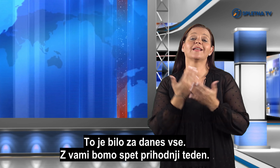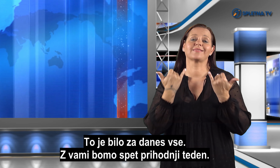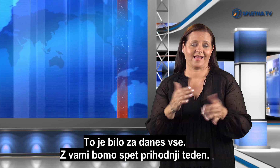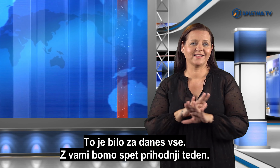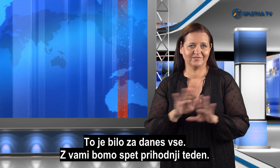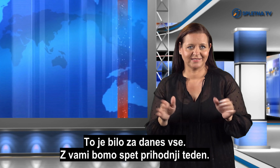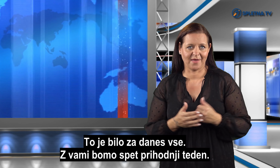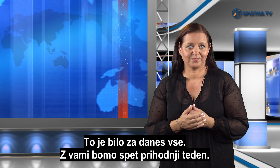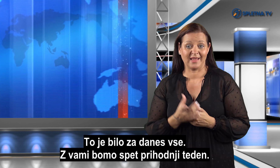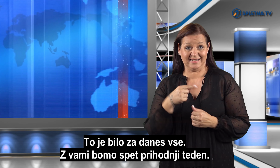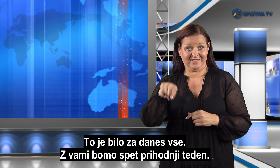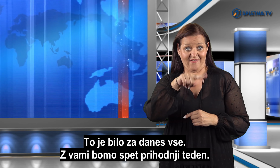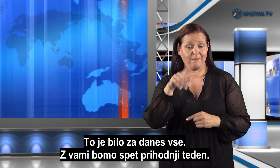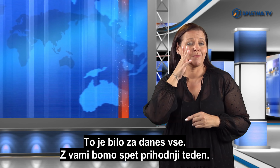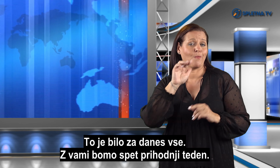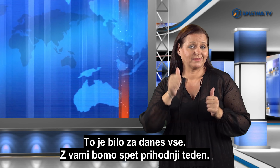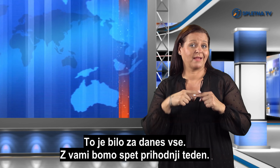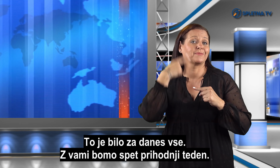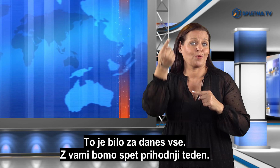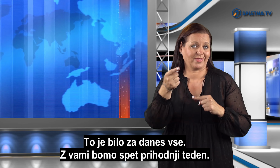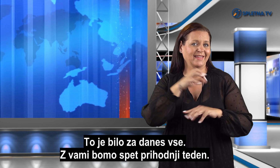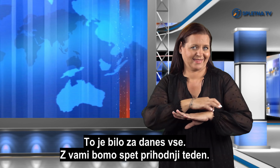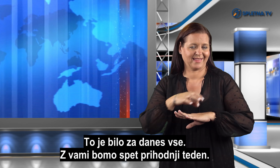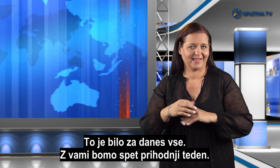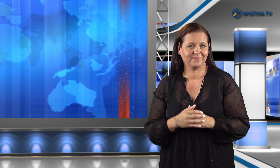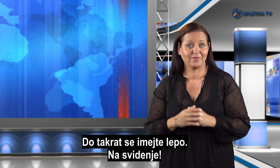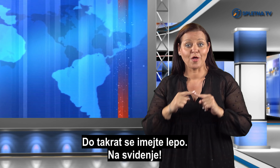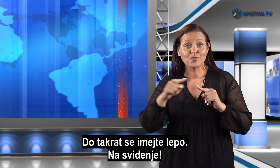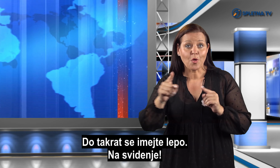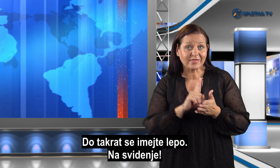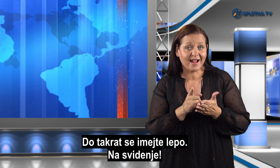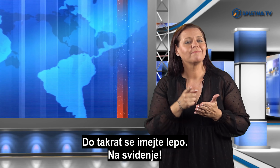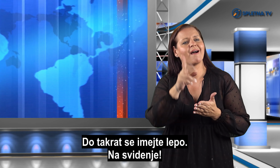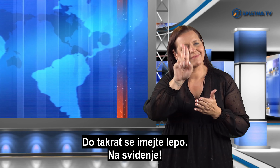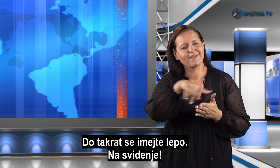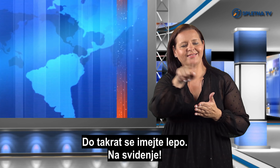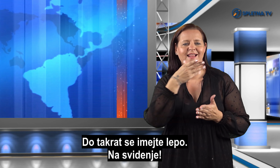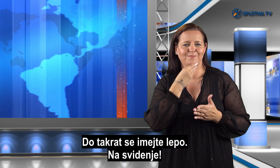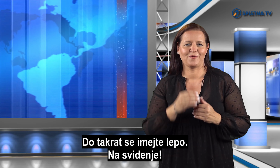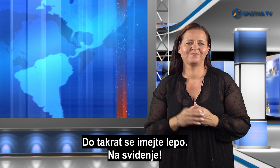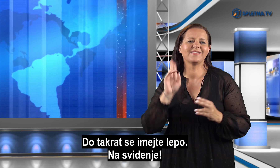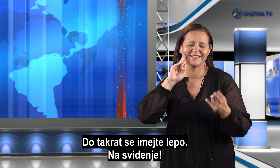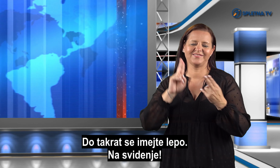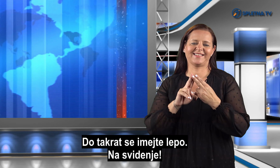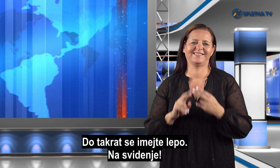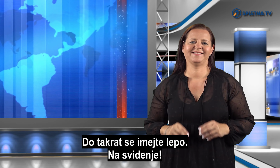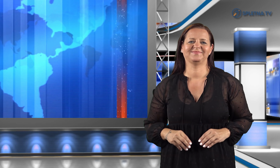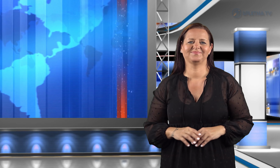danes vse. Z vami bomo spet prihodnji teden. Do takrat se imejte lepo. Nasvidenje.